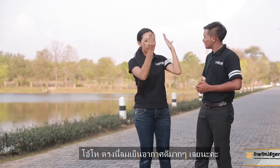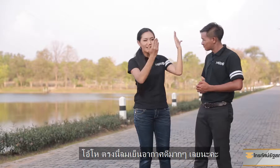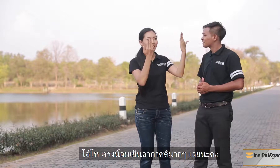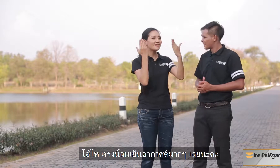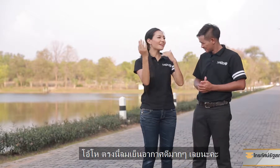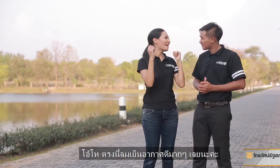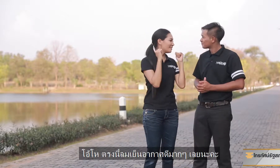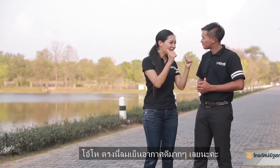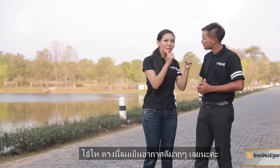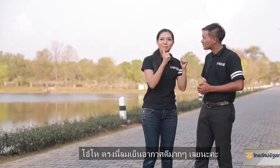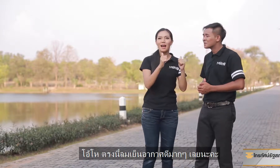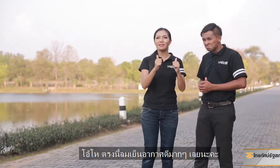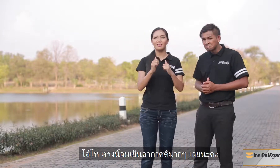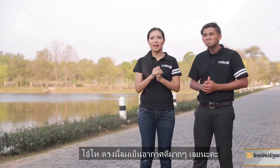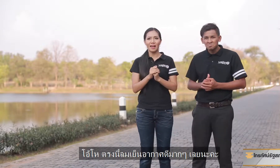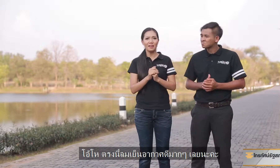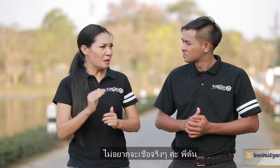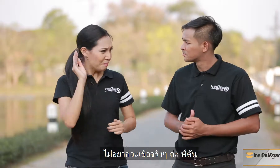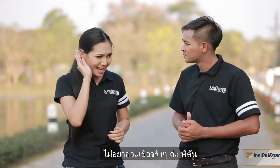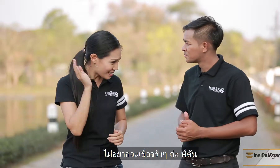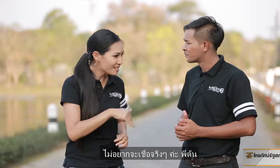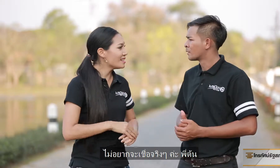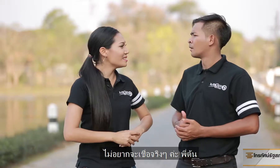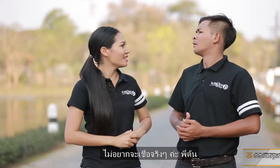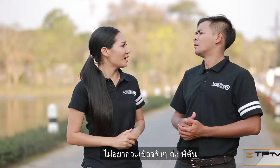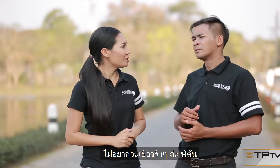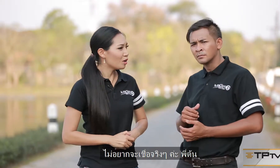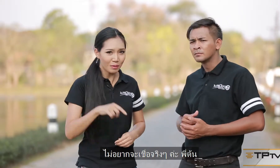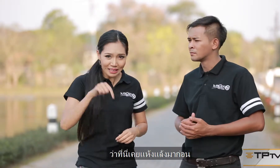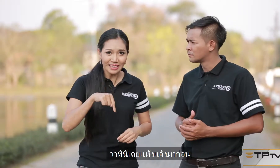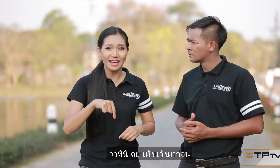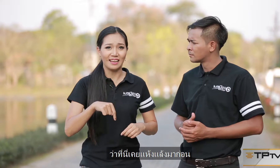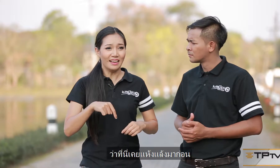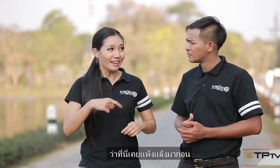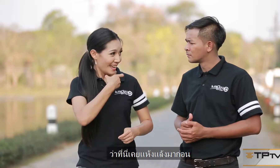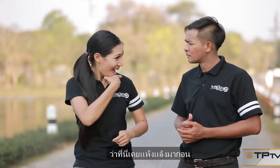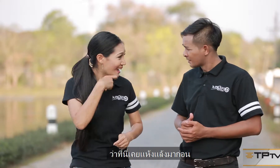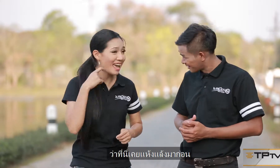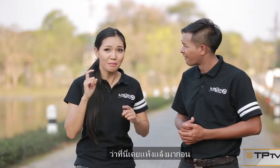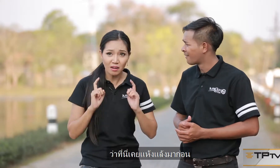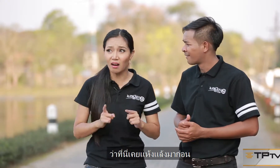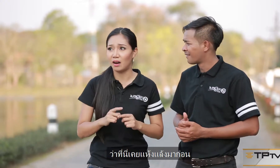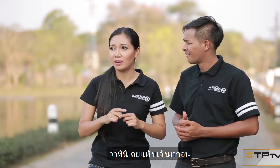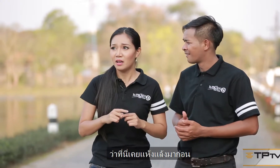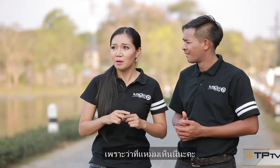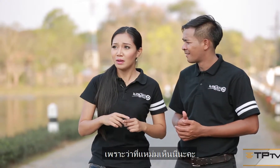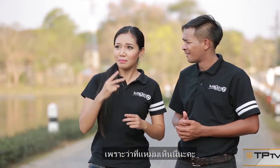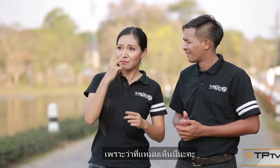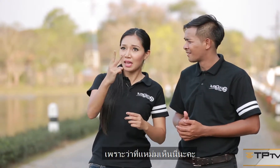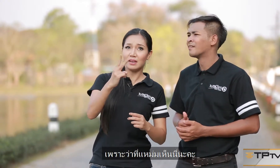เย็นอากาศดีมากๆเลยนะคะไม่อยากจะเชื่อจริงๆค่ะพี่ต้นว่าที่เนี่ยเคยแห้งแล้งมาก่อนเพราะว่าที่แม่มเห็นเนี่ยนะ